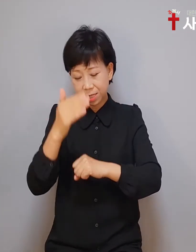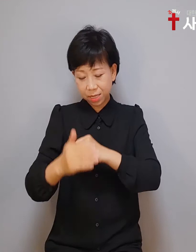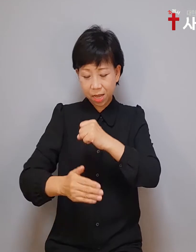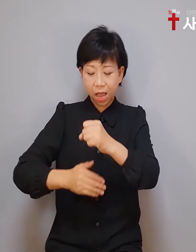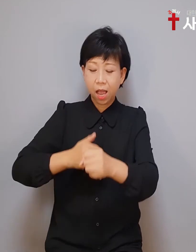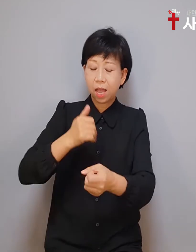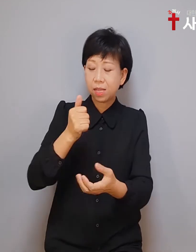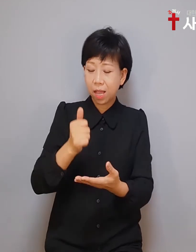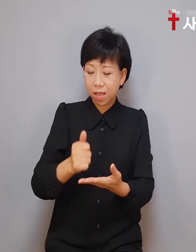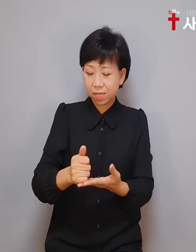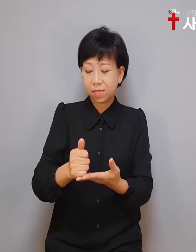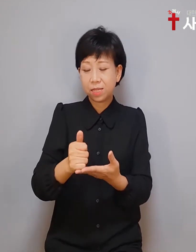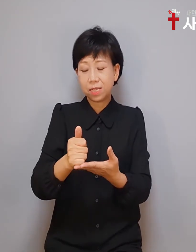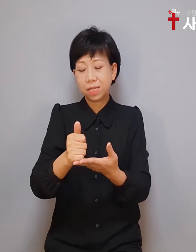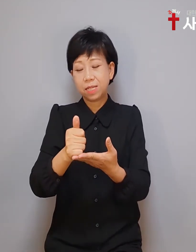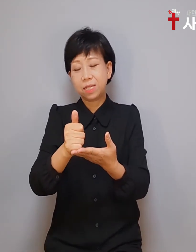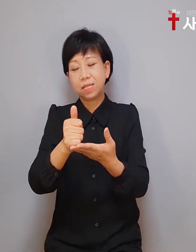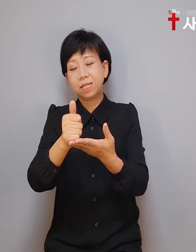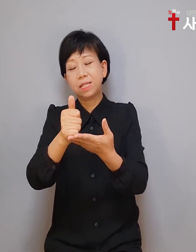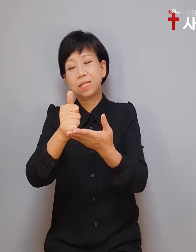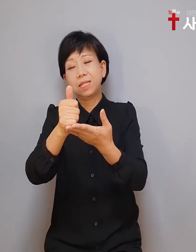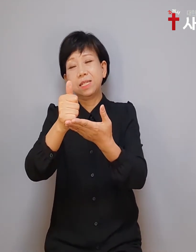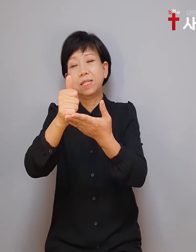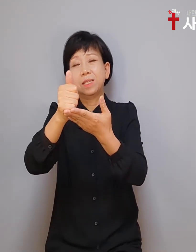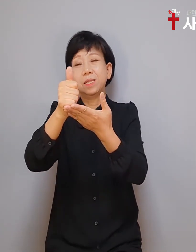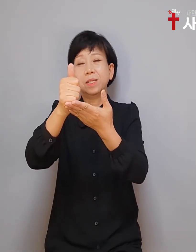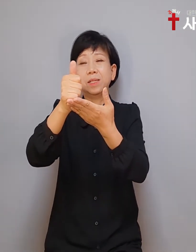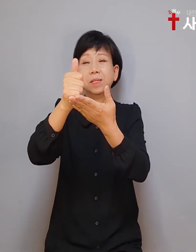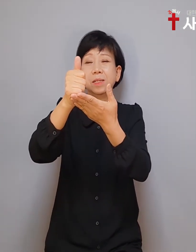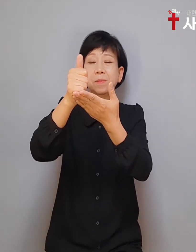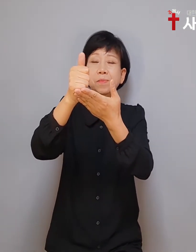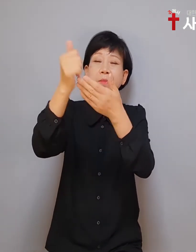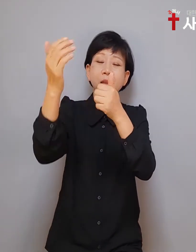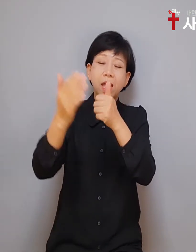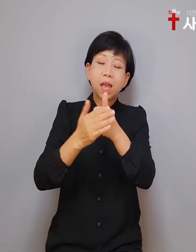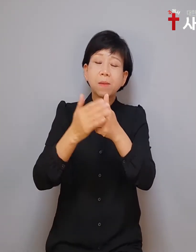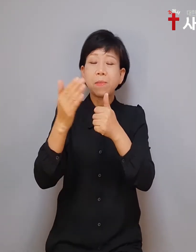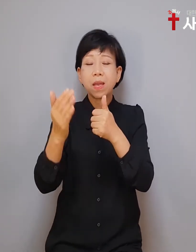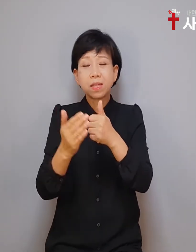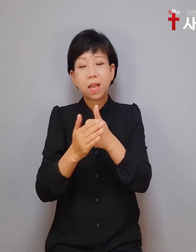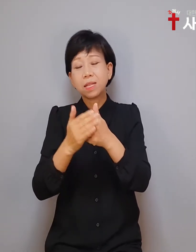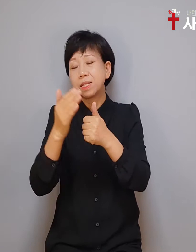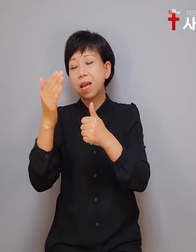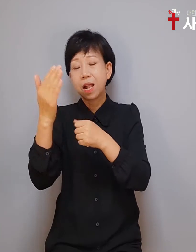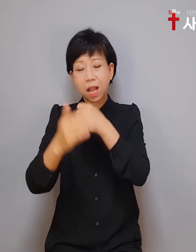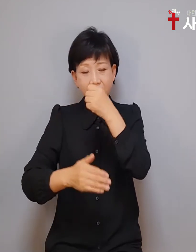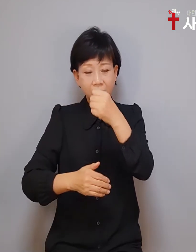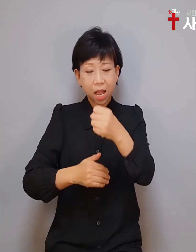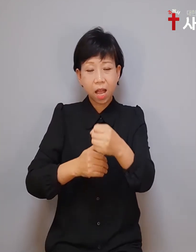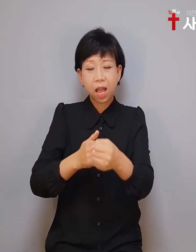감사하신 하나님 여기까지 인도하셨습니다. 에베네셀